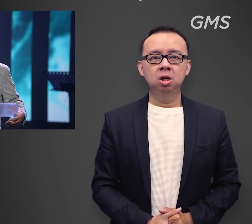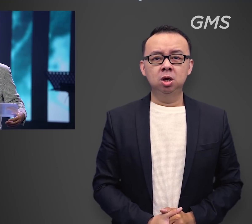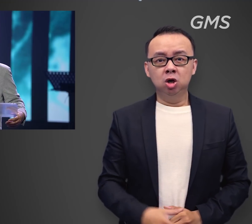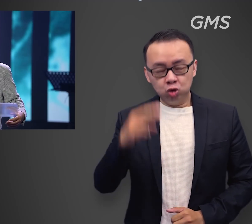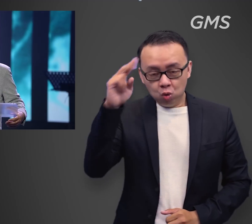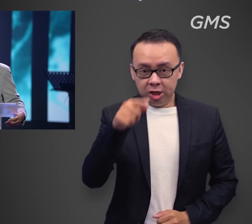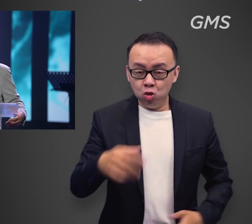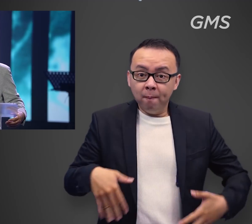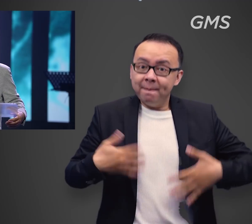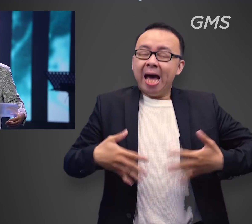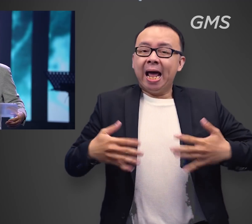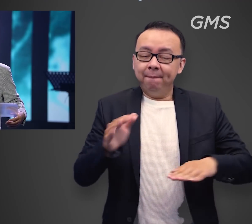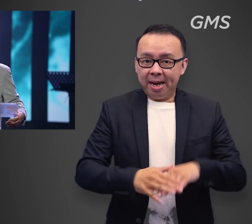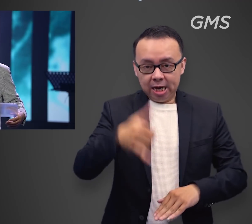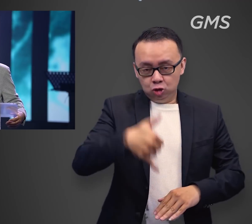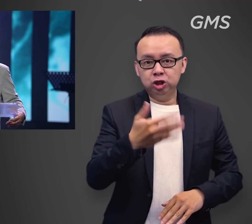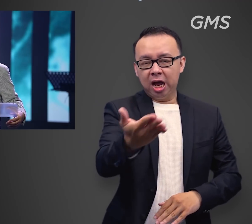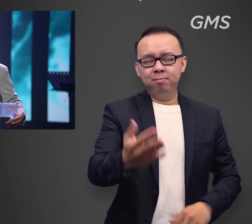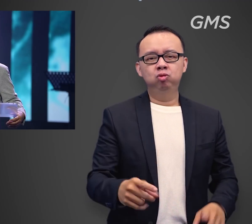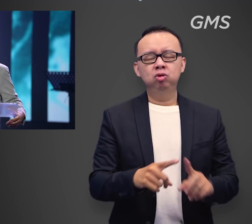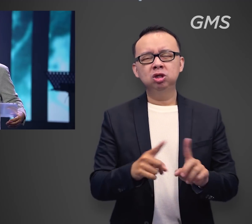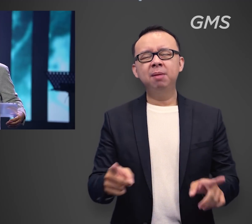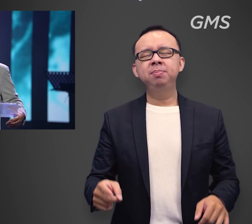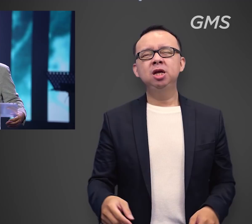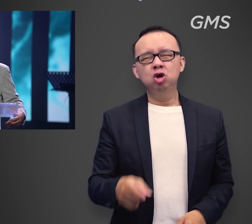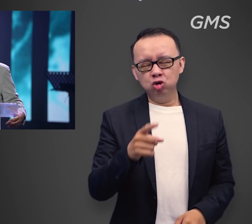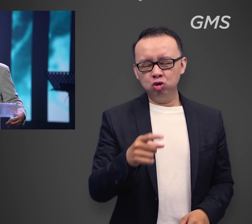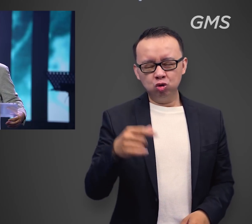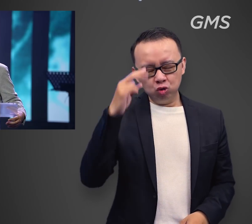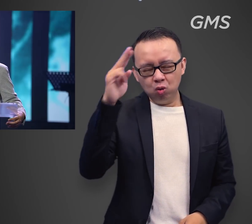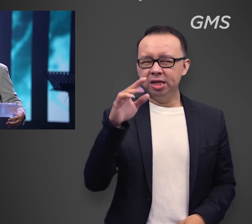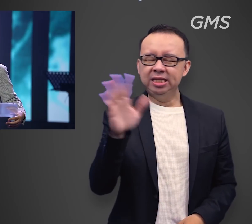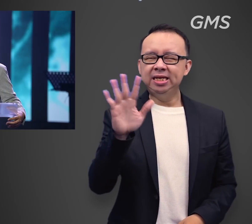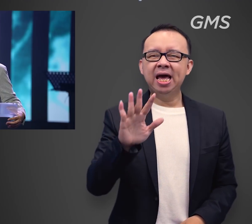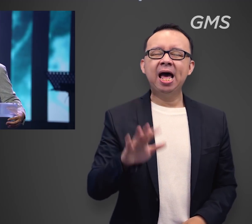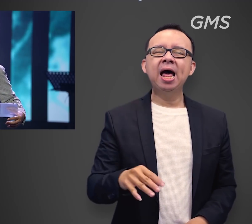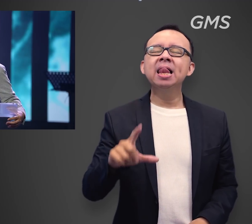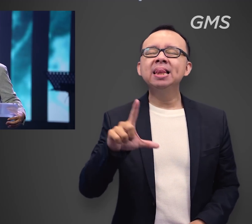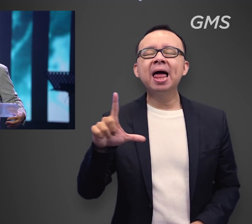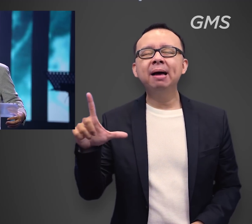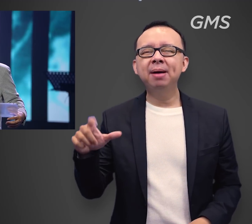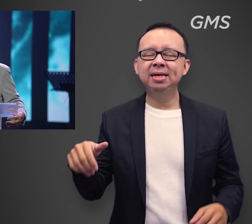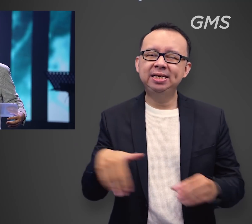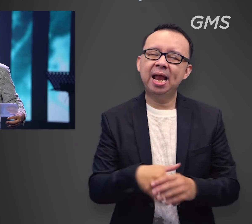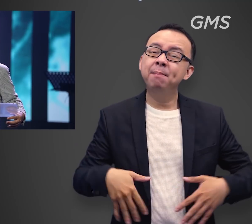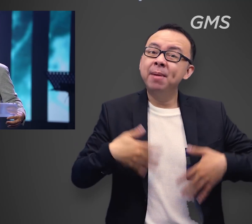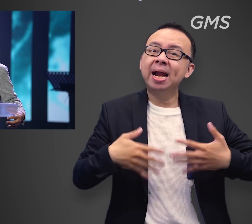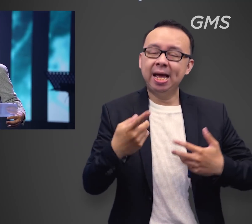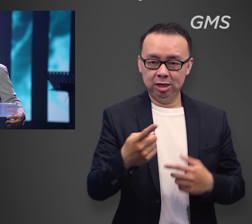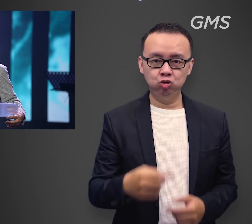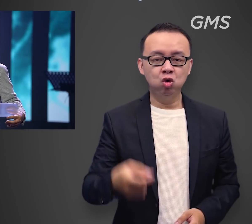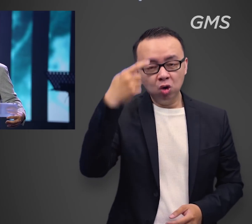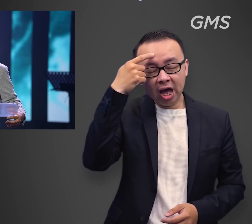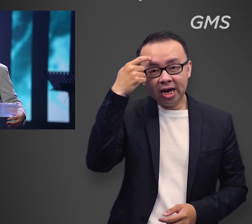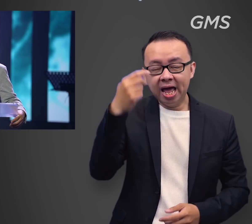terhadap dosamu. Tapi dia tidak akan pernah bertahan dalam murkanya. Kenapa? Karena kasihnya jauh lebih besar di hidup kita.